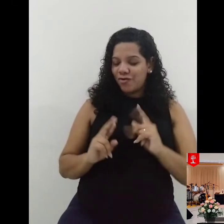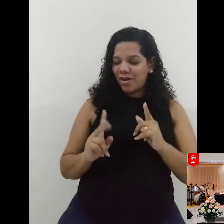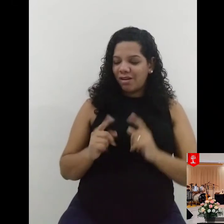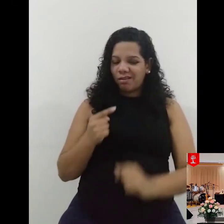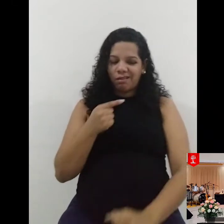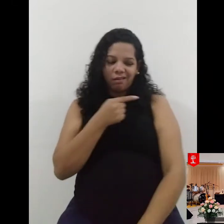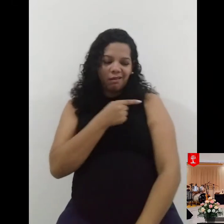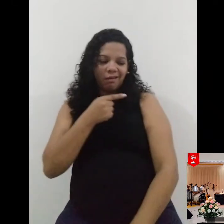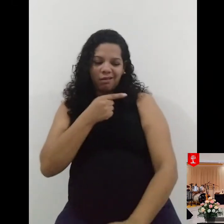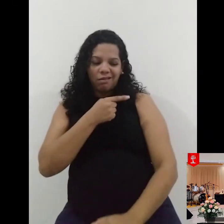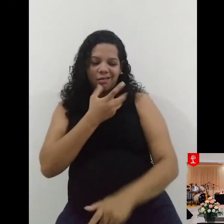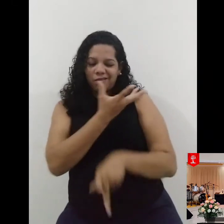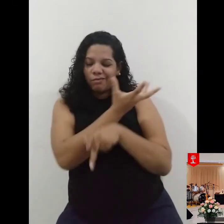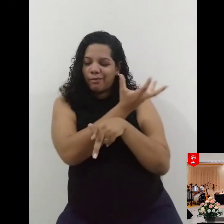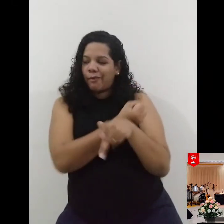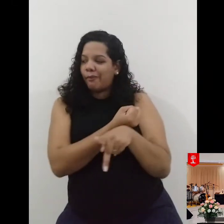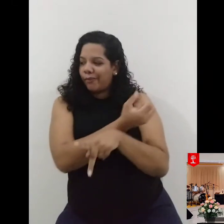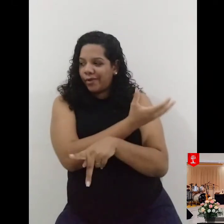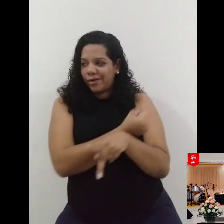eram assim mesmo.